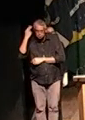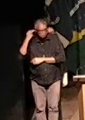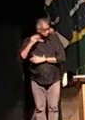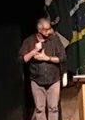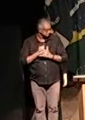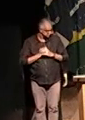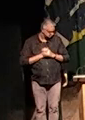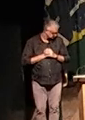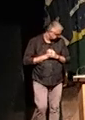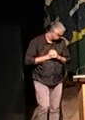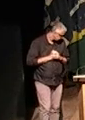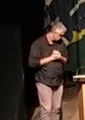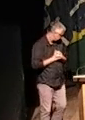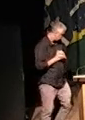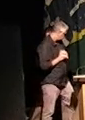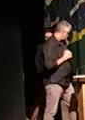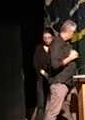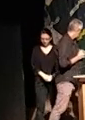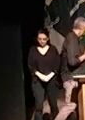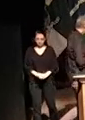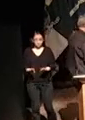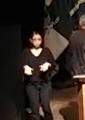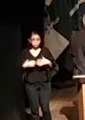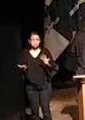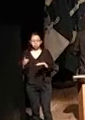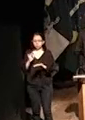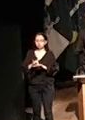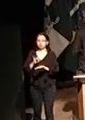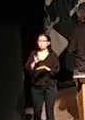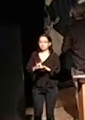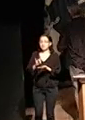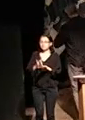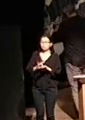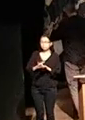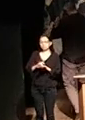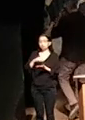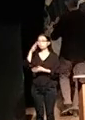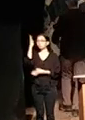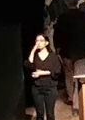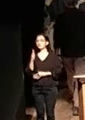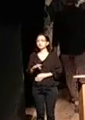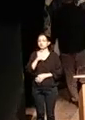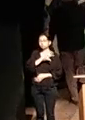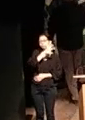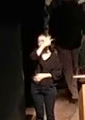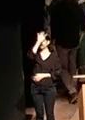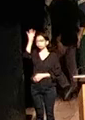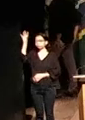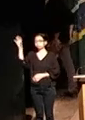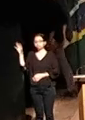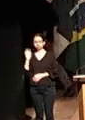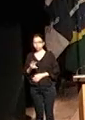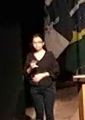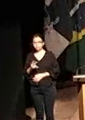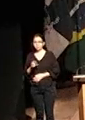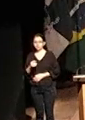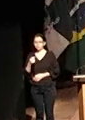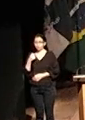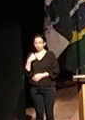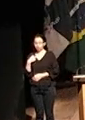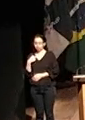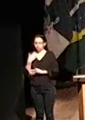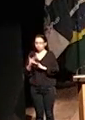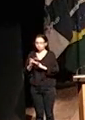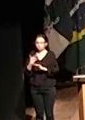Mas qual que é a realidade em cada canto do Brasil era muito comum quando eu era interna de nutrição